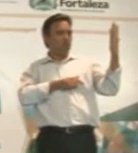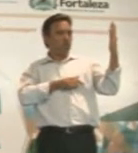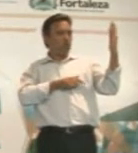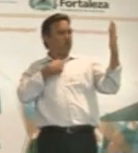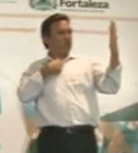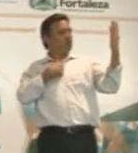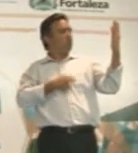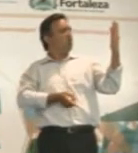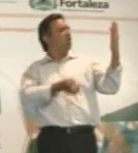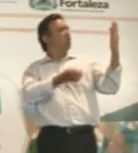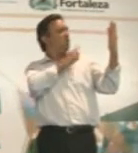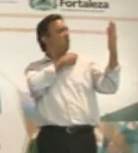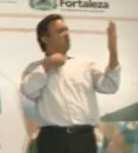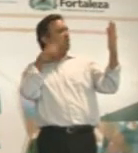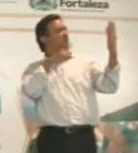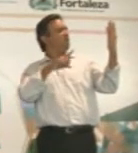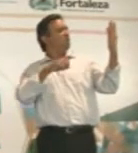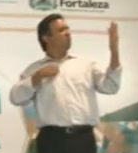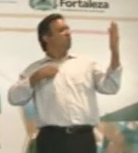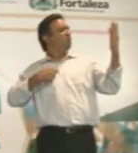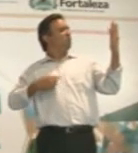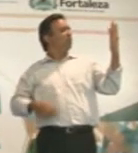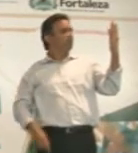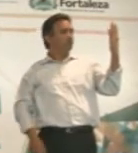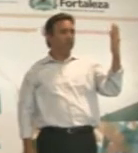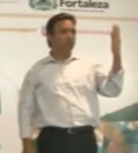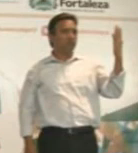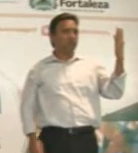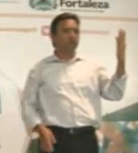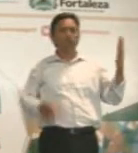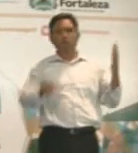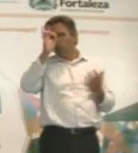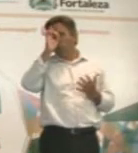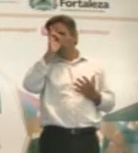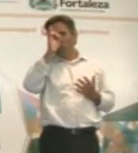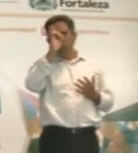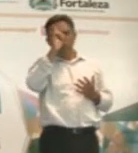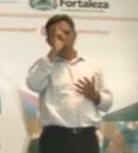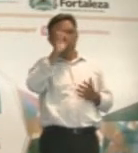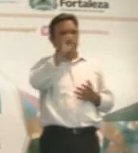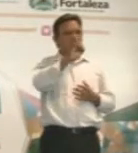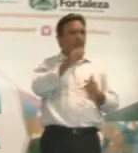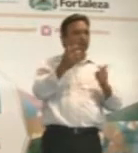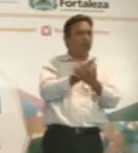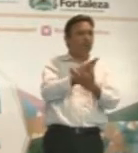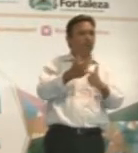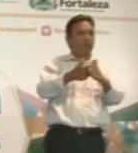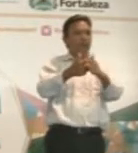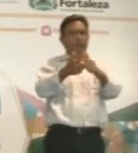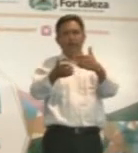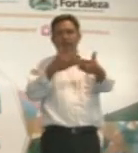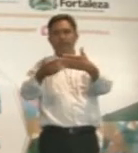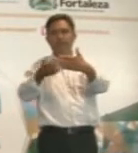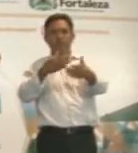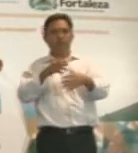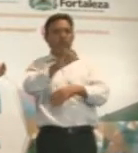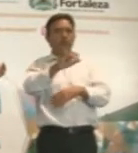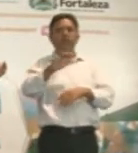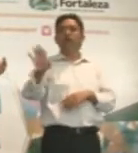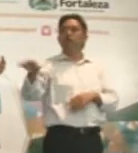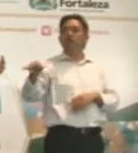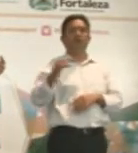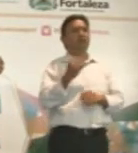Eu sou responsável pelo meu sucesso. Todas as intempéries que aparecem na sua vida no dia a dia, se você for contar para